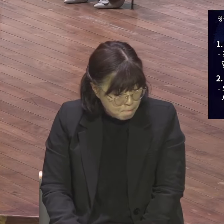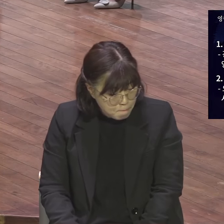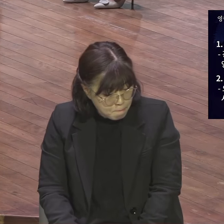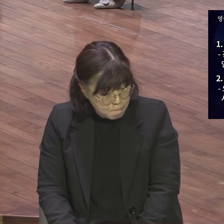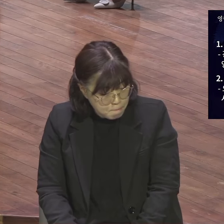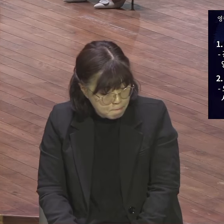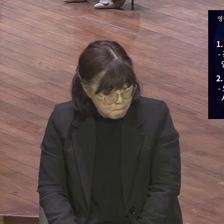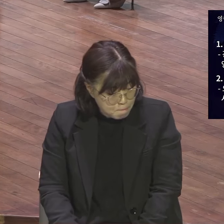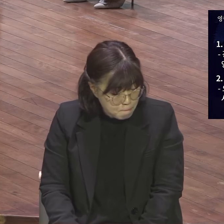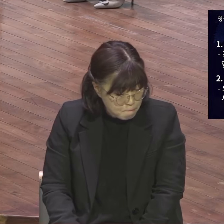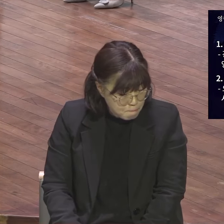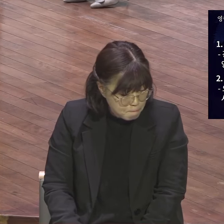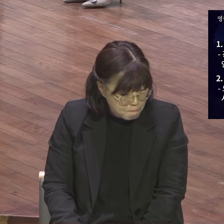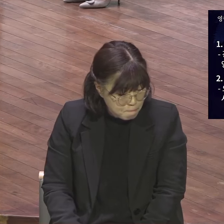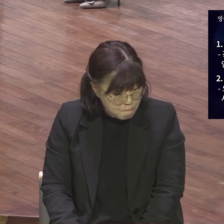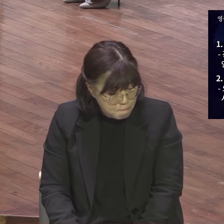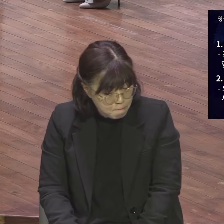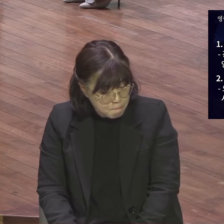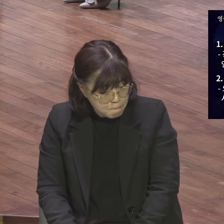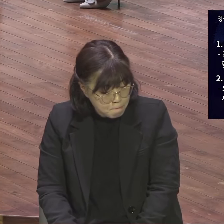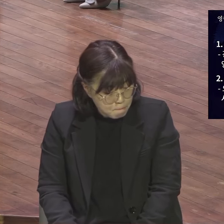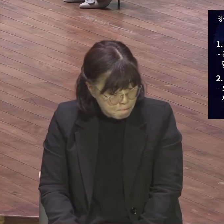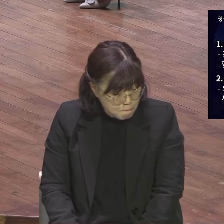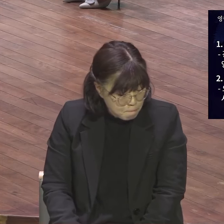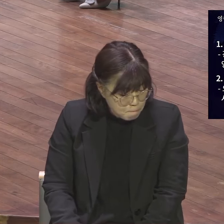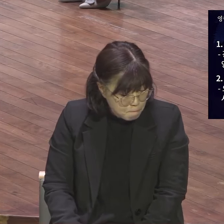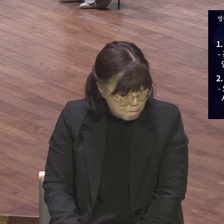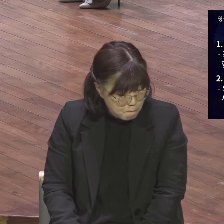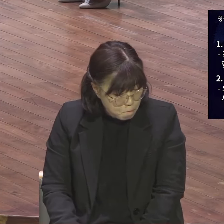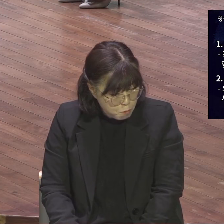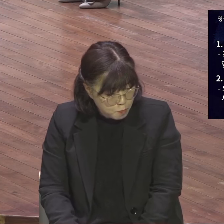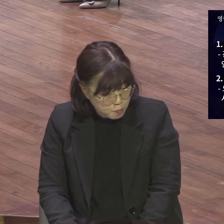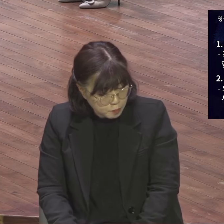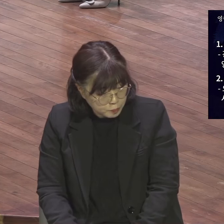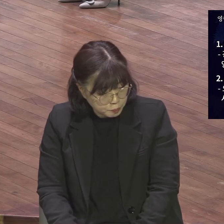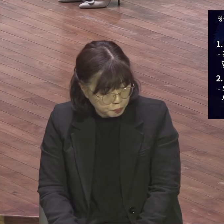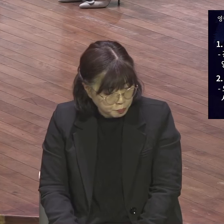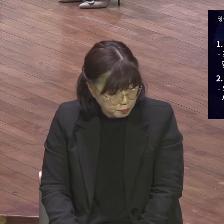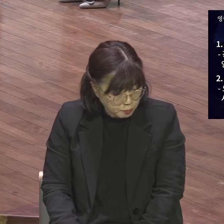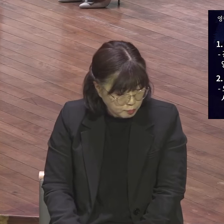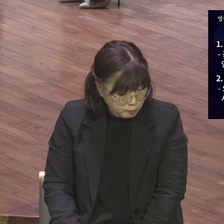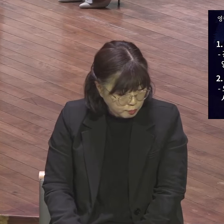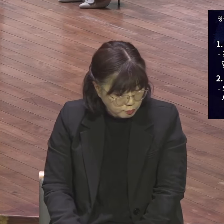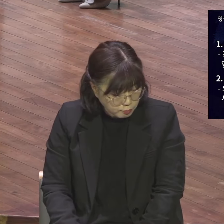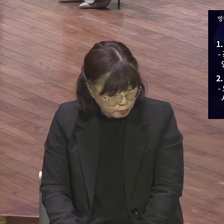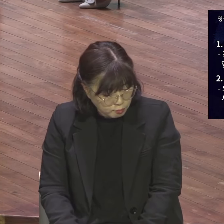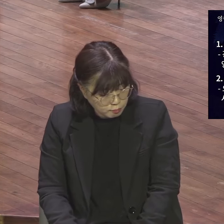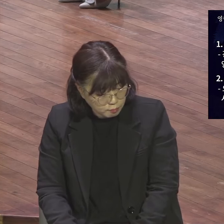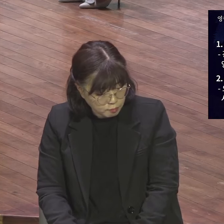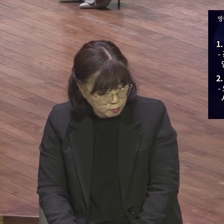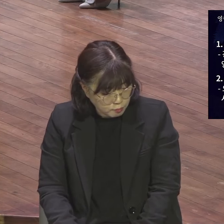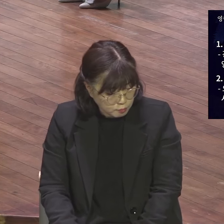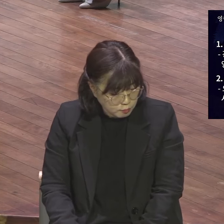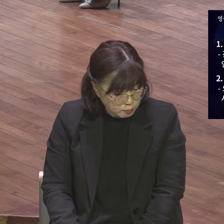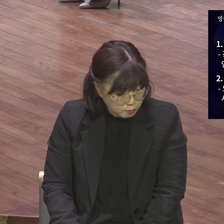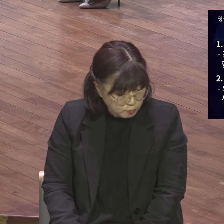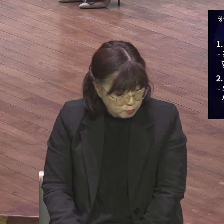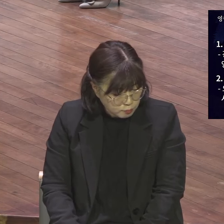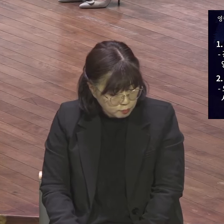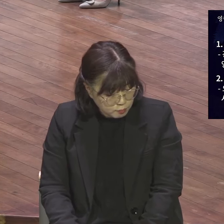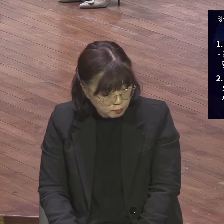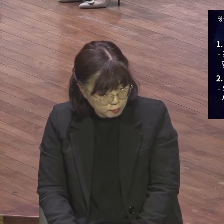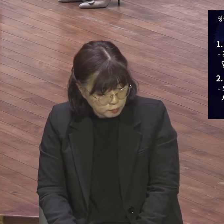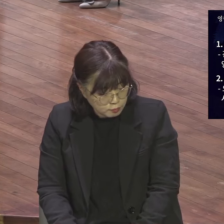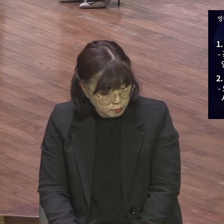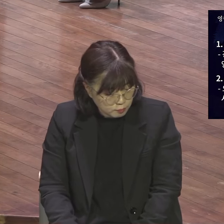손을 잡으시고 그런 것은 버리가 여정시고 깨닫게 하시고 새롭게 하여서 하나님 원하시는 주님의 사람으로 변하시는